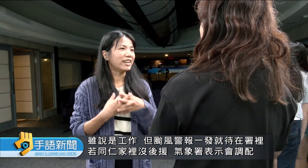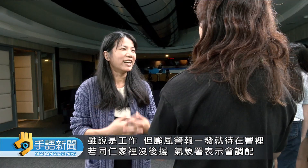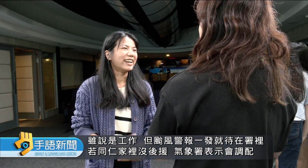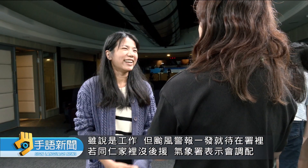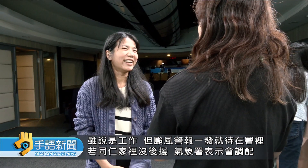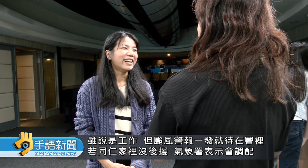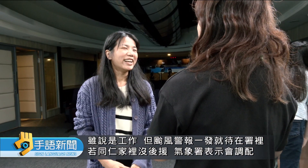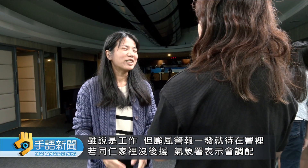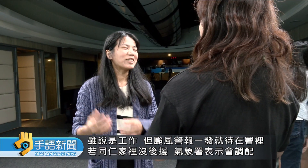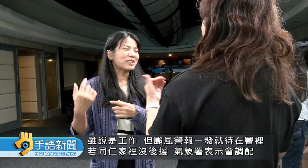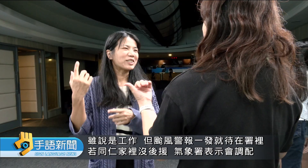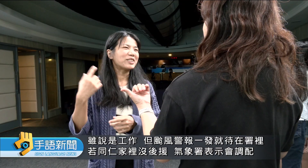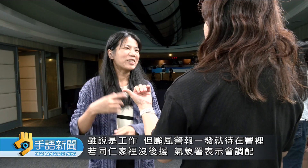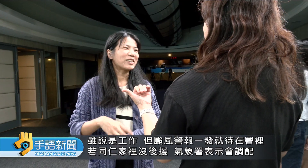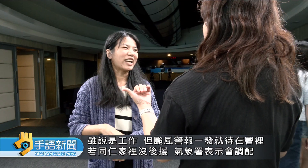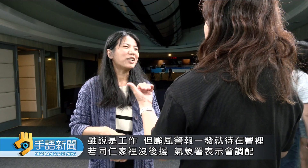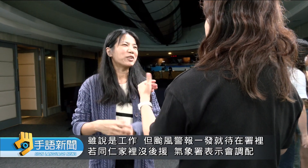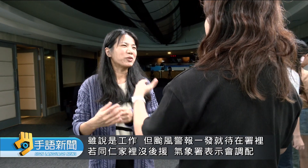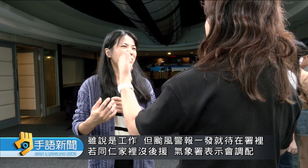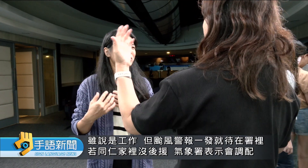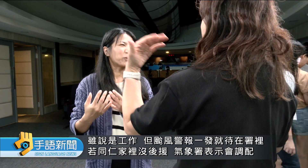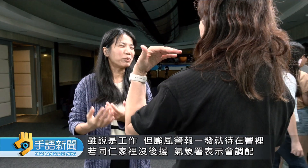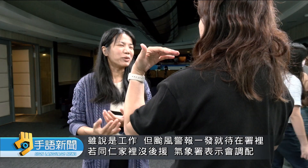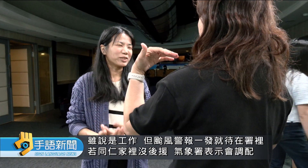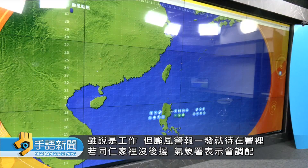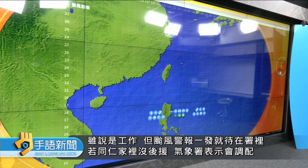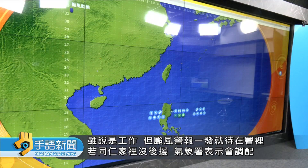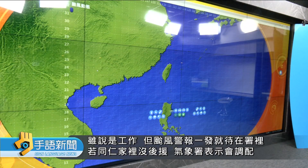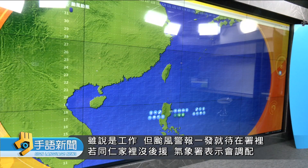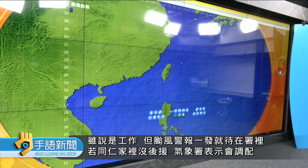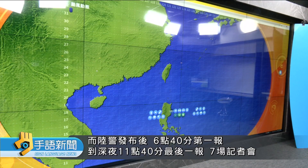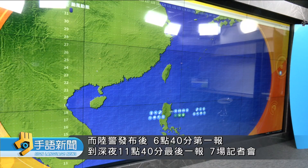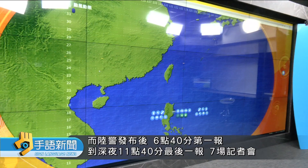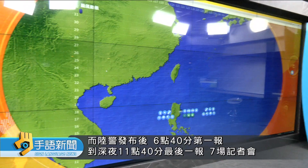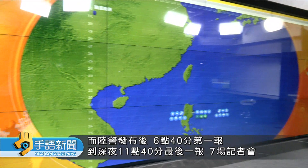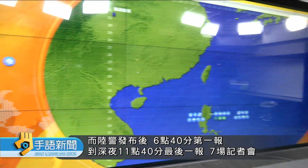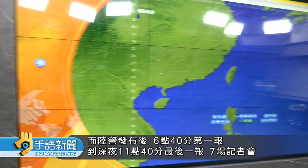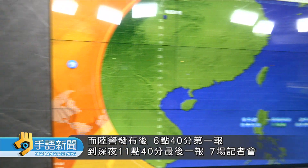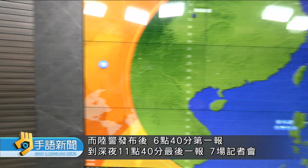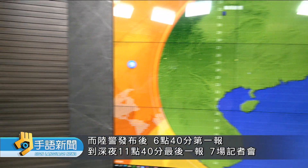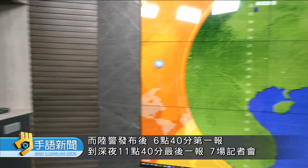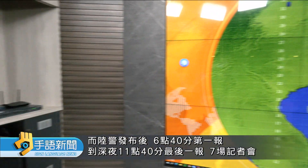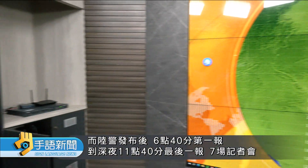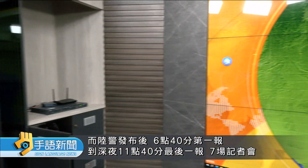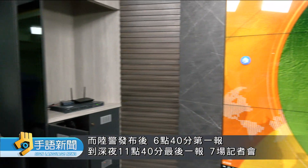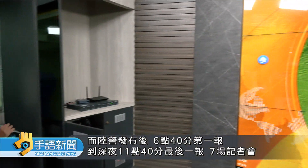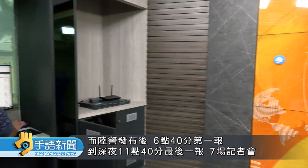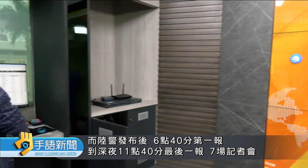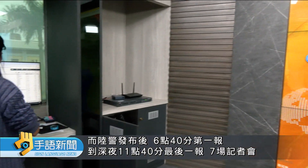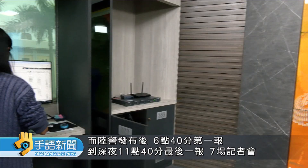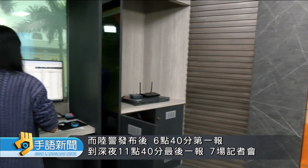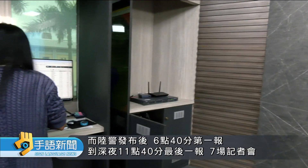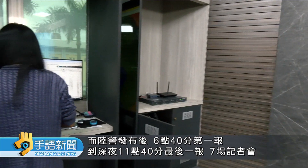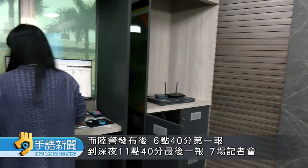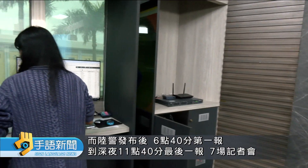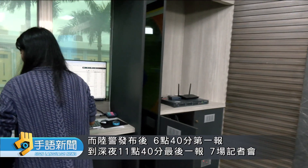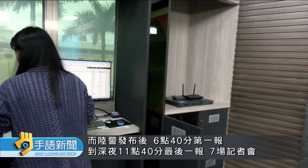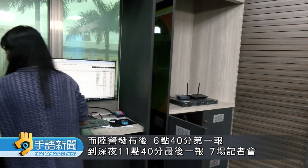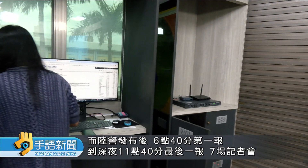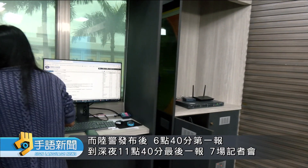若同仁家里没后援，气象署表示会调配。而路警发布后6点40分第一报到深夜11点40分